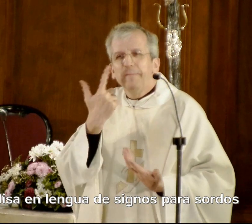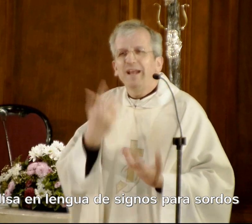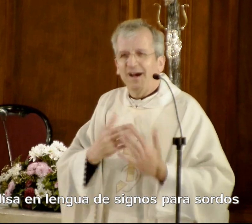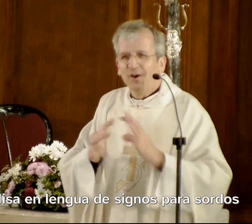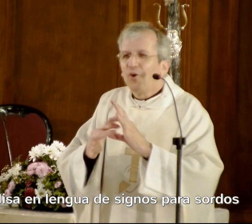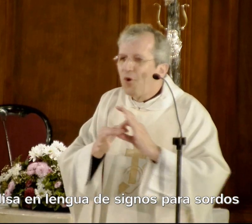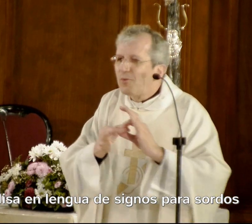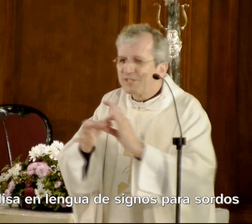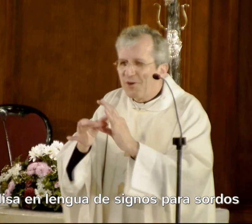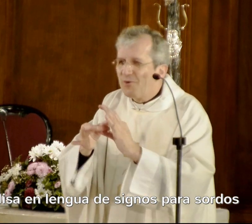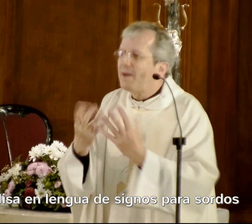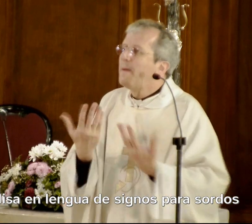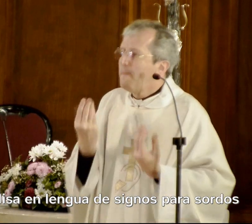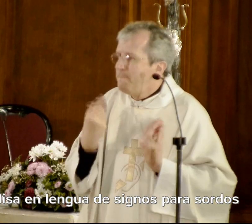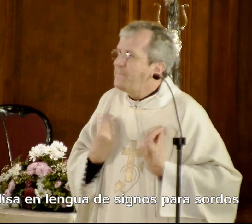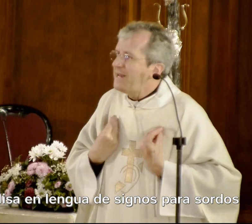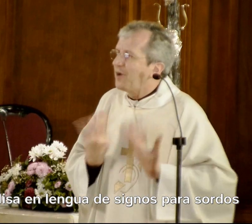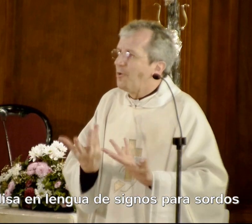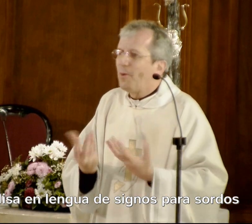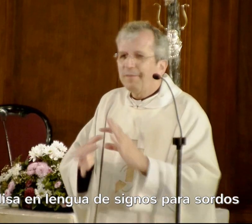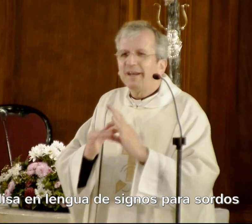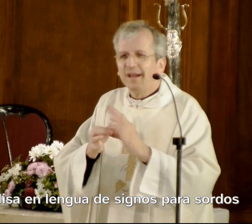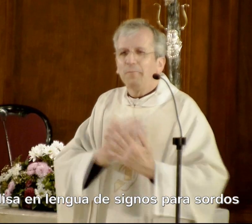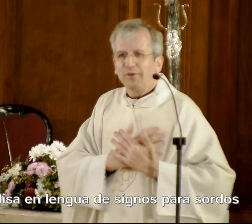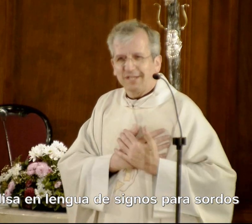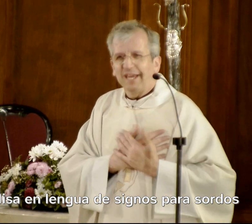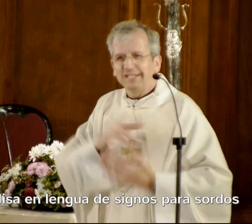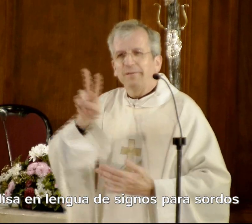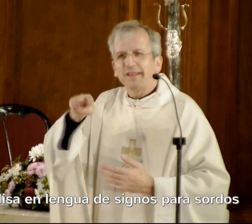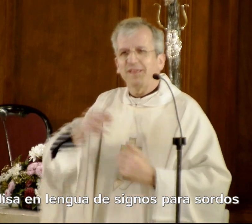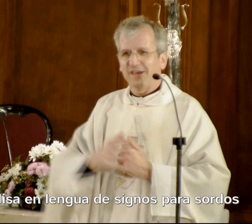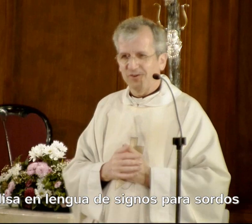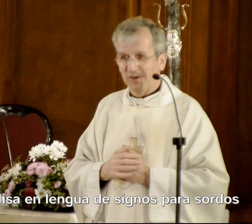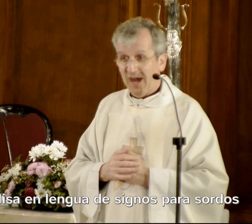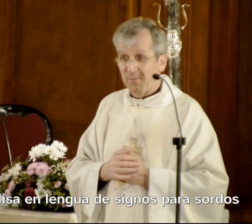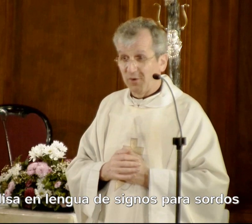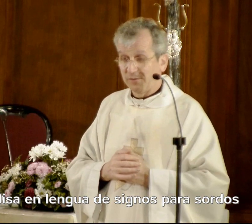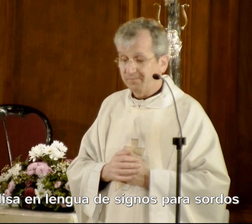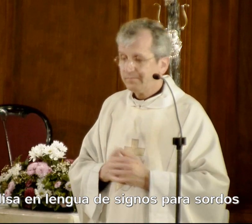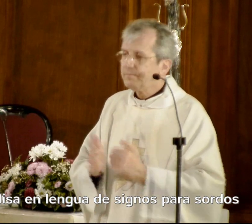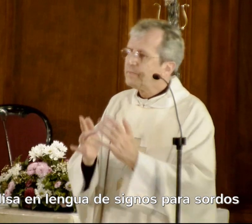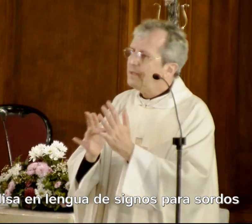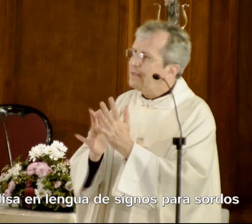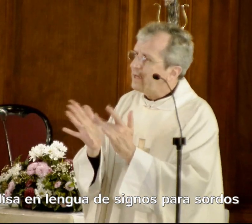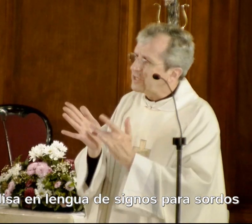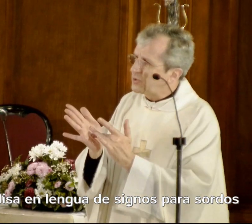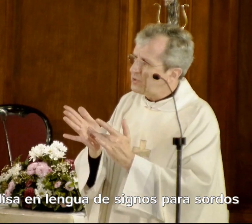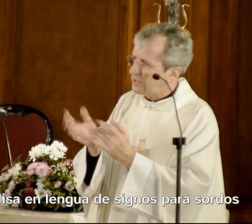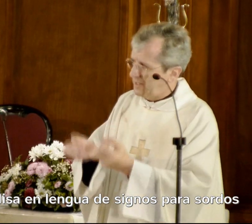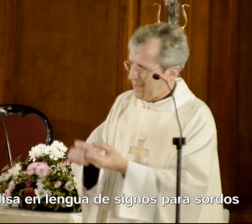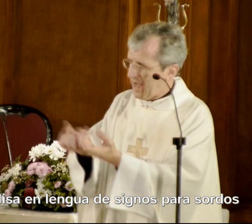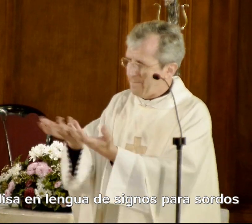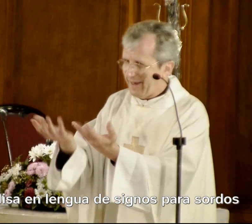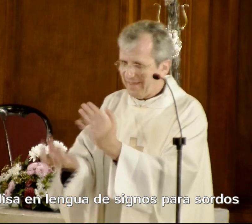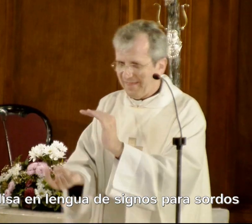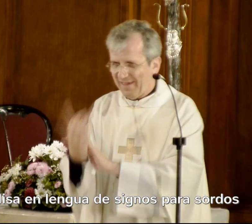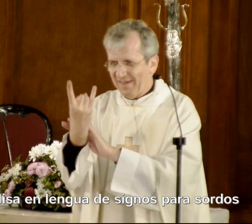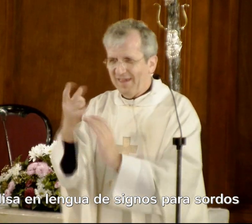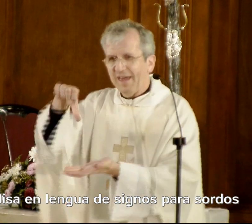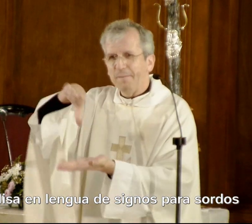mira cómo se unen, mira cómo viven pues ese verdadero amor. Jesús aparece en